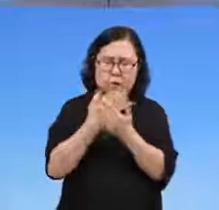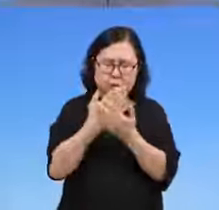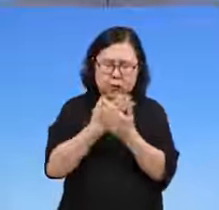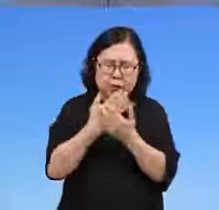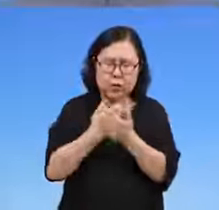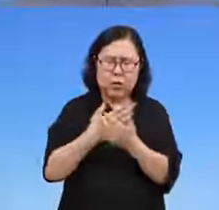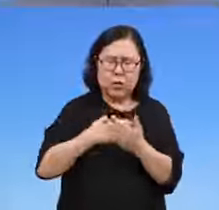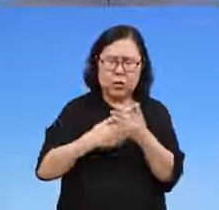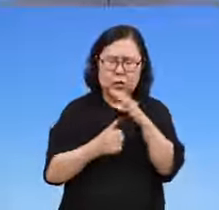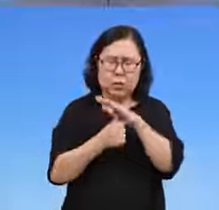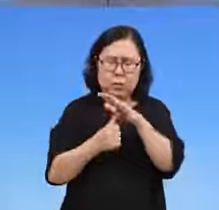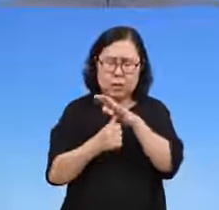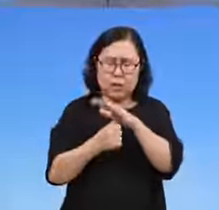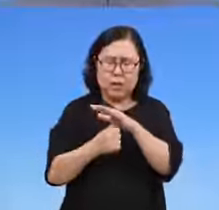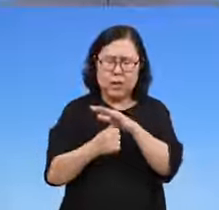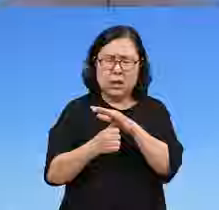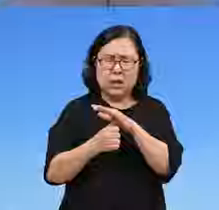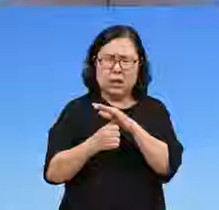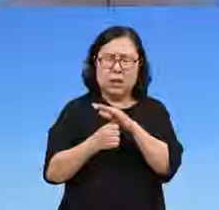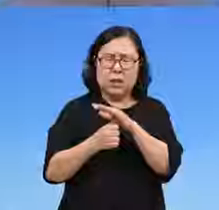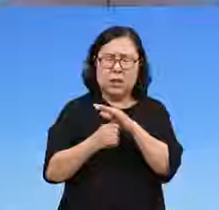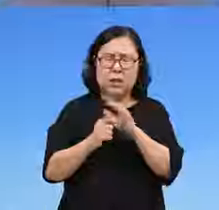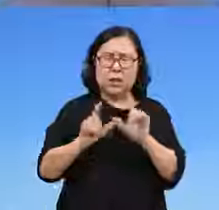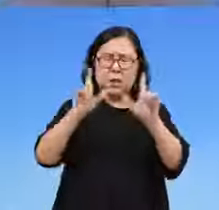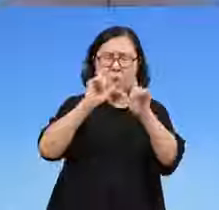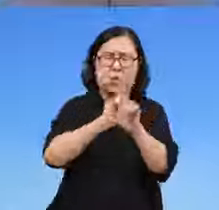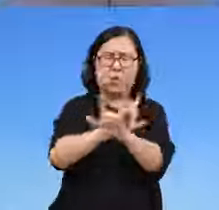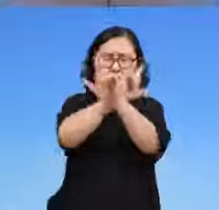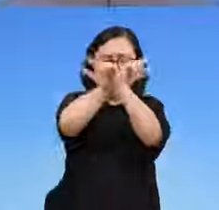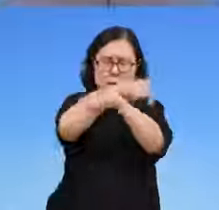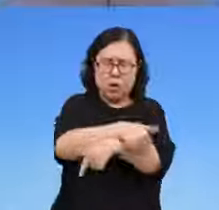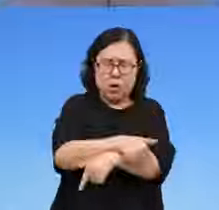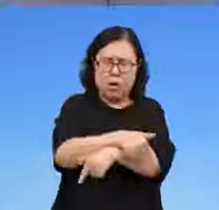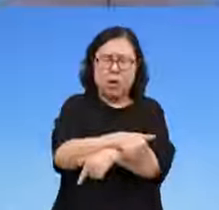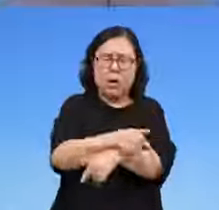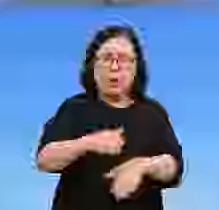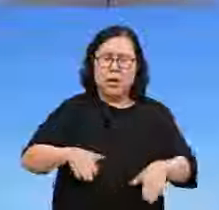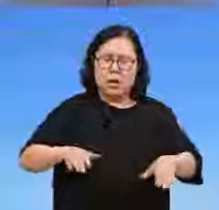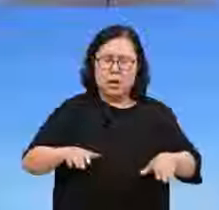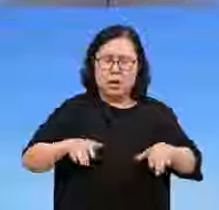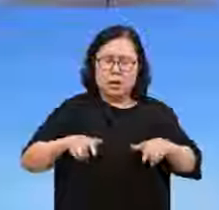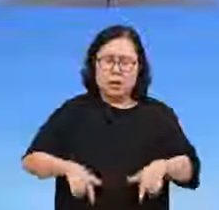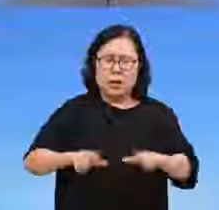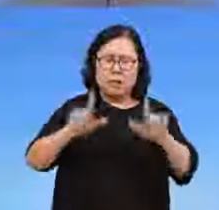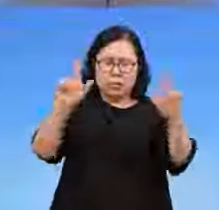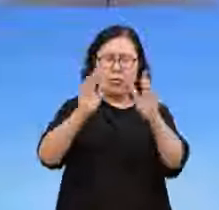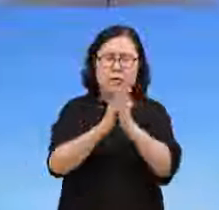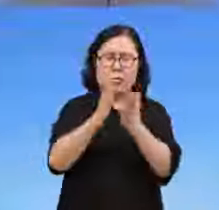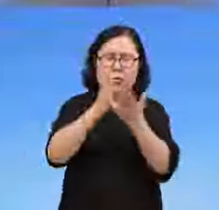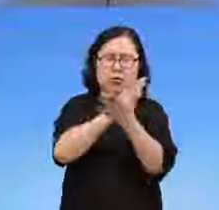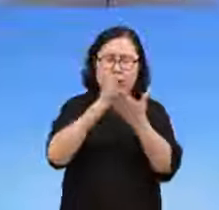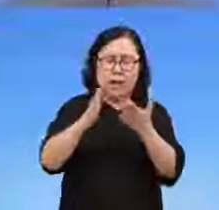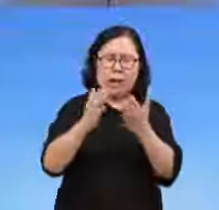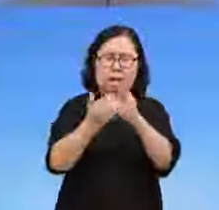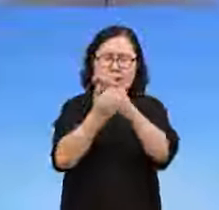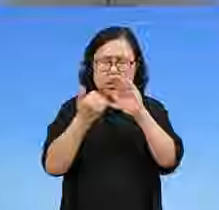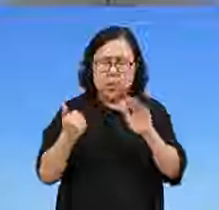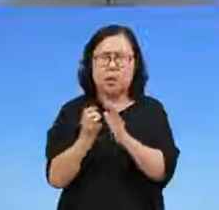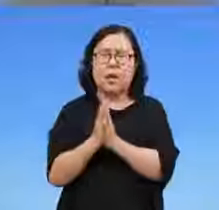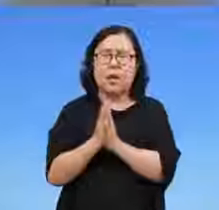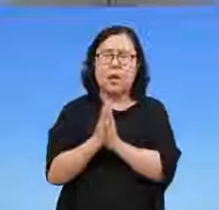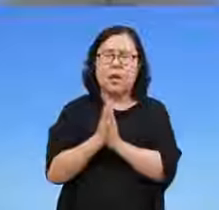살려주시옵소서. 우리 어린 꼬맹이들 동서남북을 분간하기도 전에 성적인 폭포수 같은 유혹